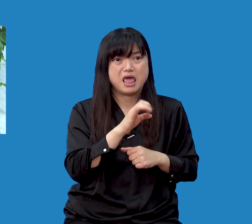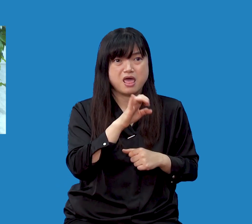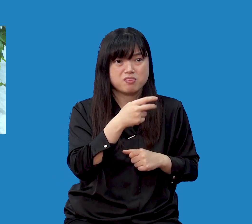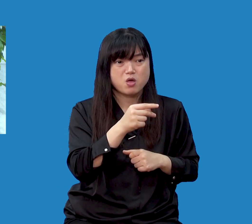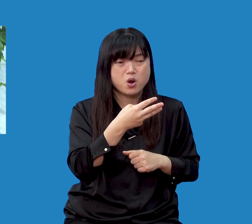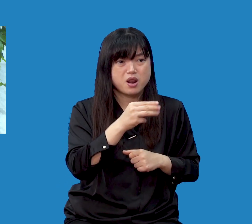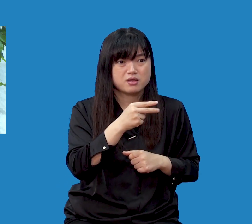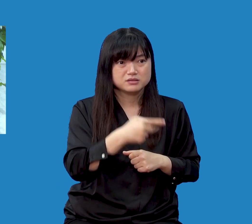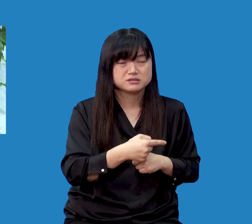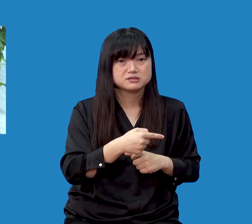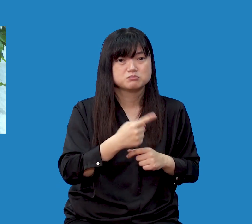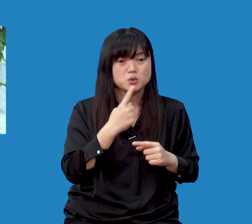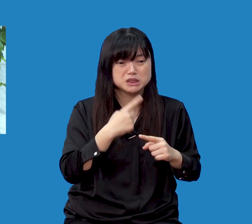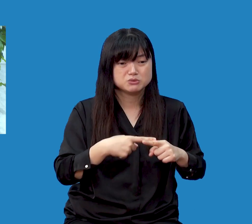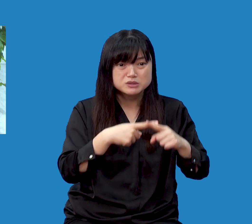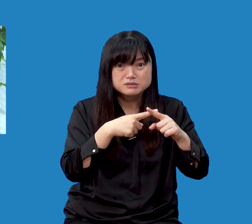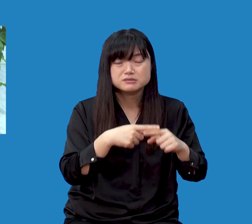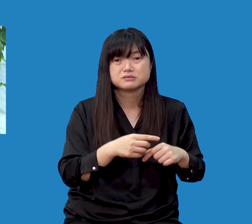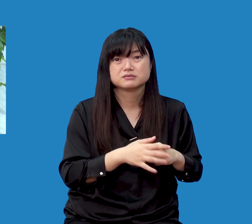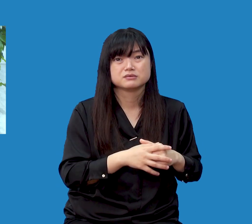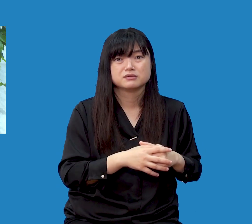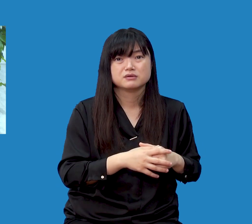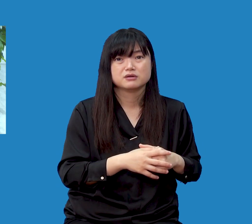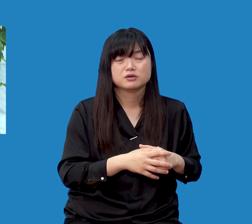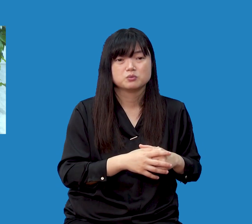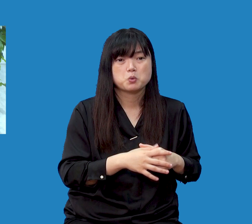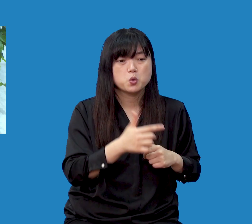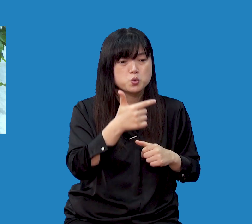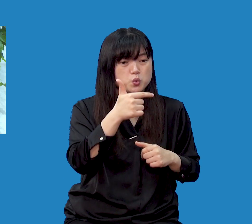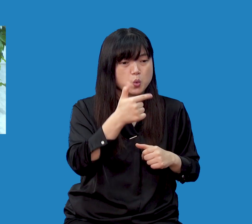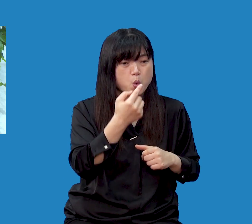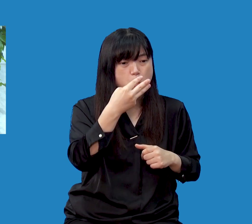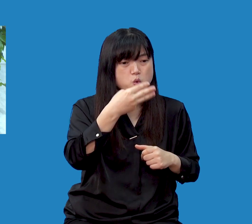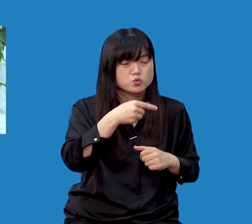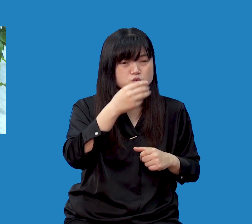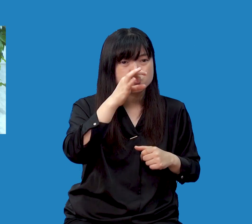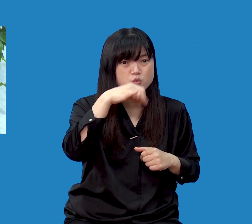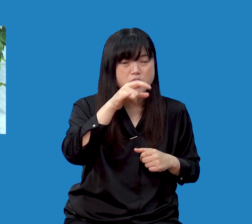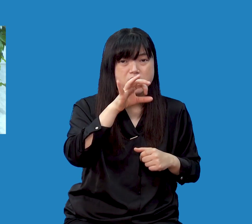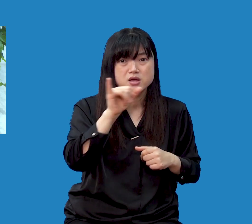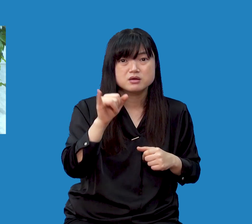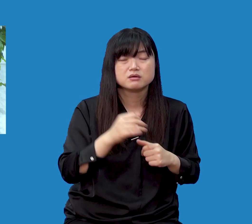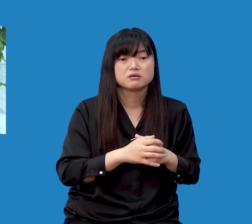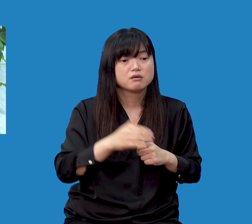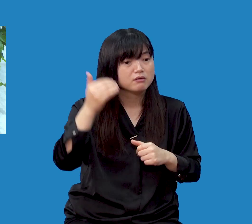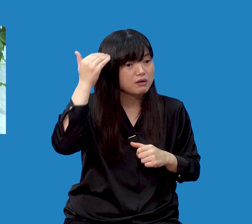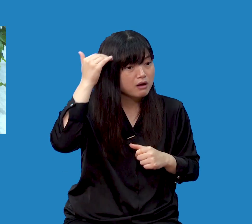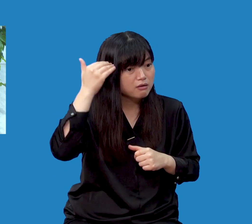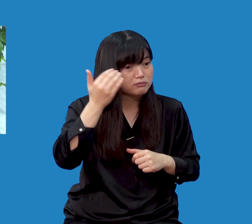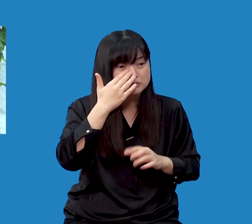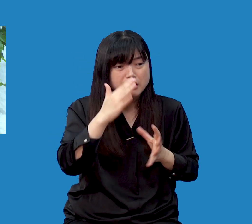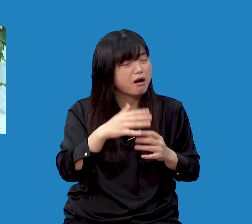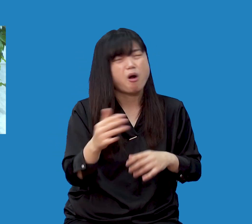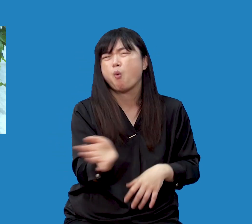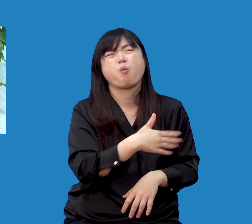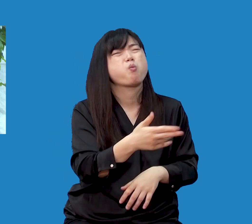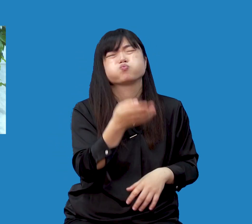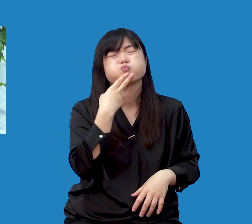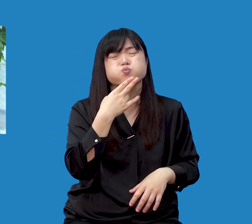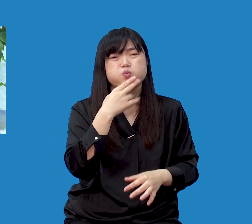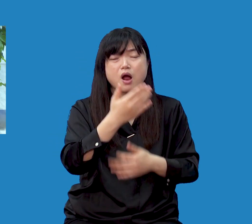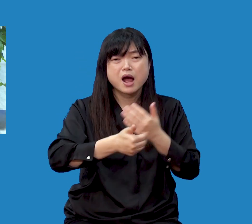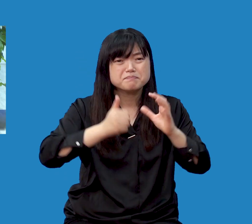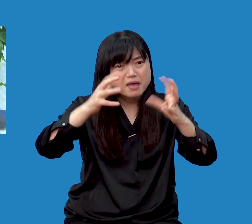네덜란드입니까? 스위스입니까? 저 북유럽의 노르웨이입니까? 이스라엘입니까? 대한민국입니까? 아니에요.